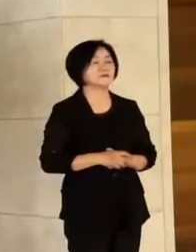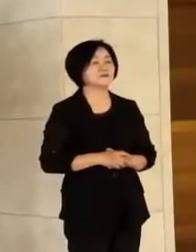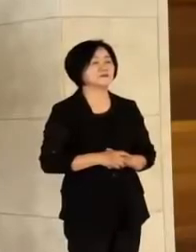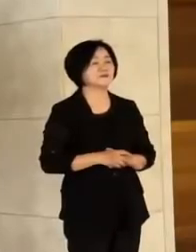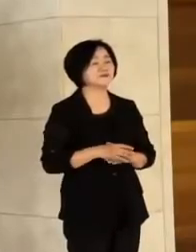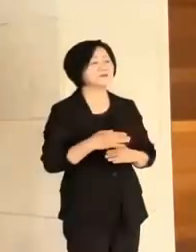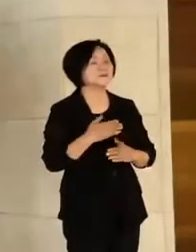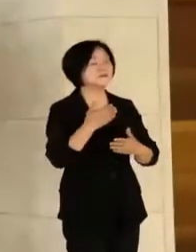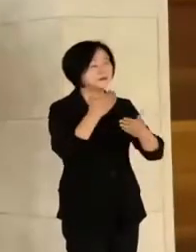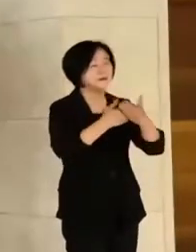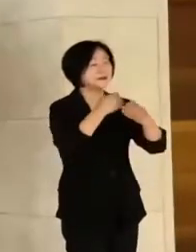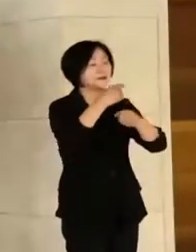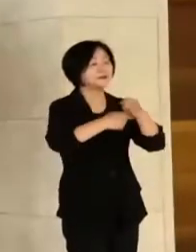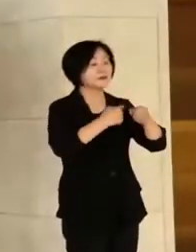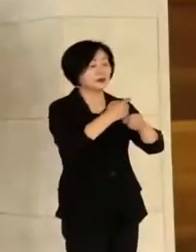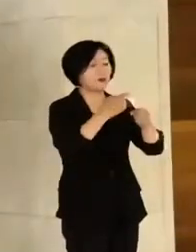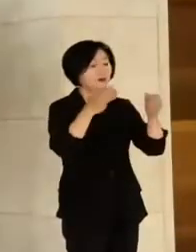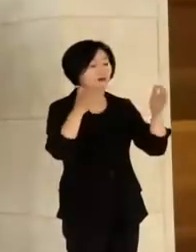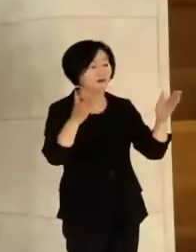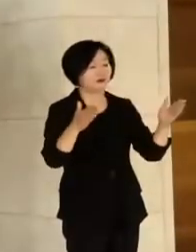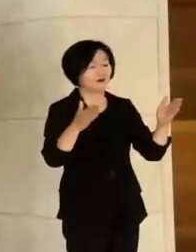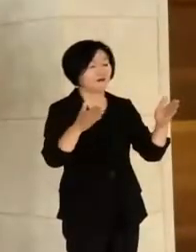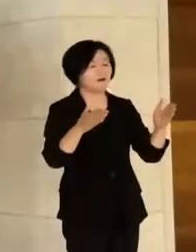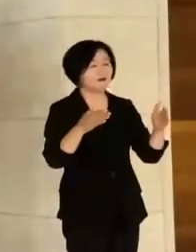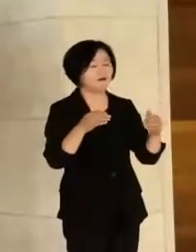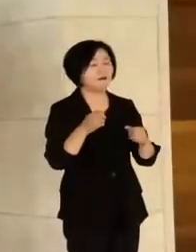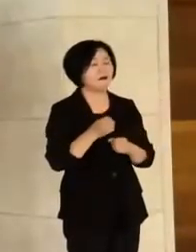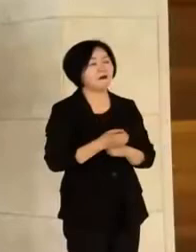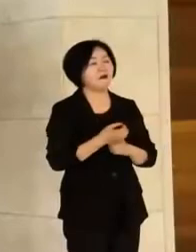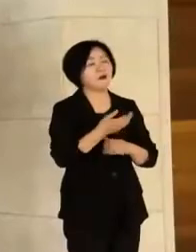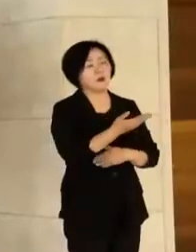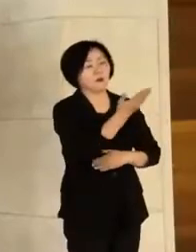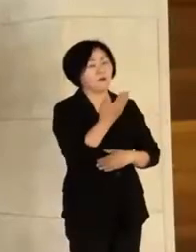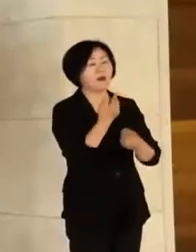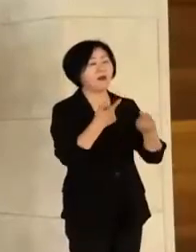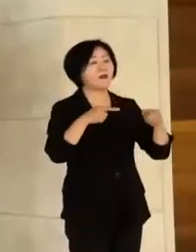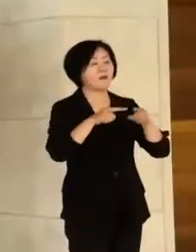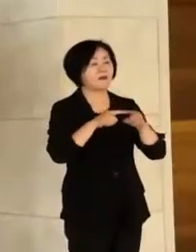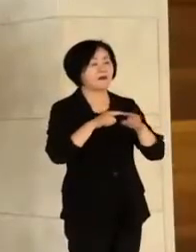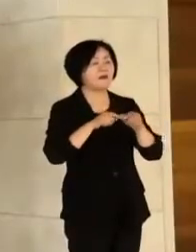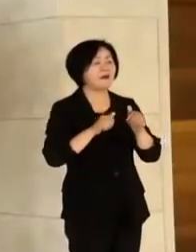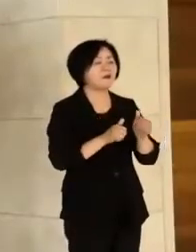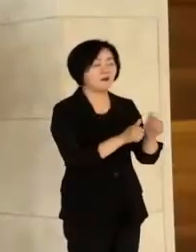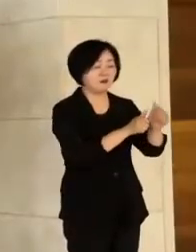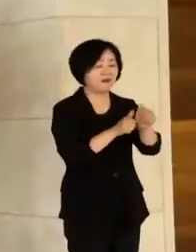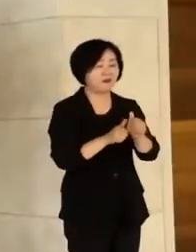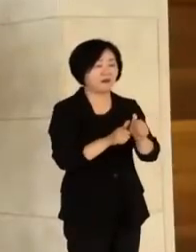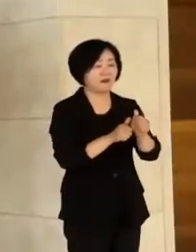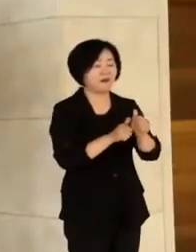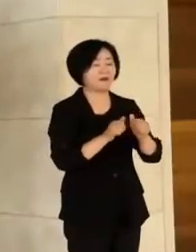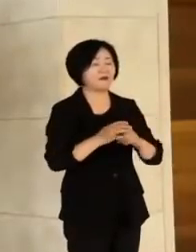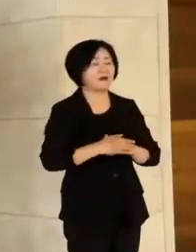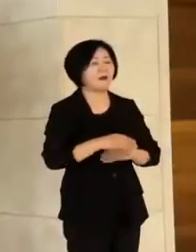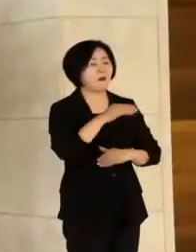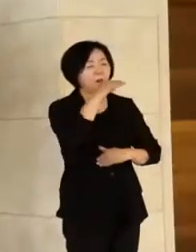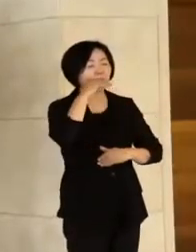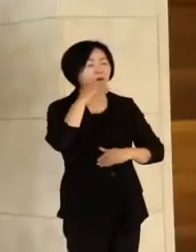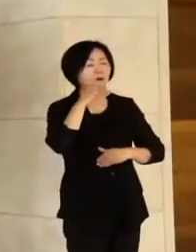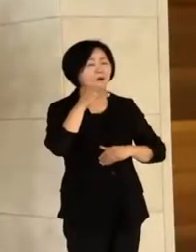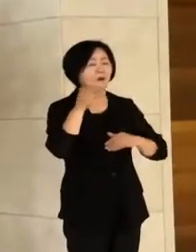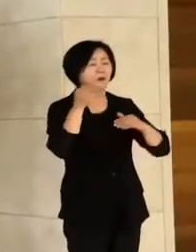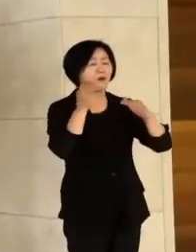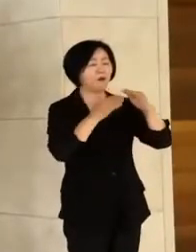민선 7기의 남은 시간 역시 국민들과 함께 나아가는 따뜻한 동행으로 바르고